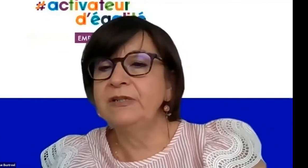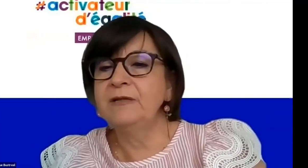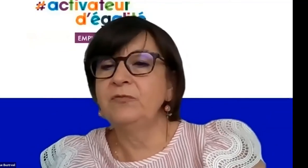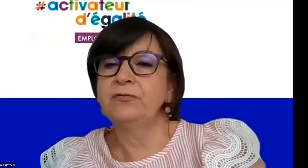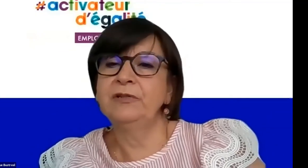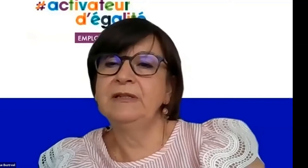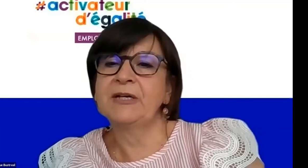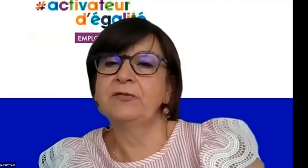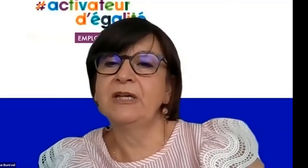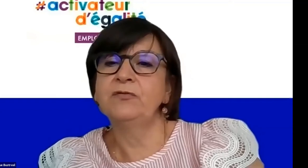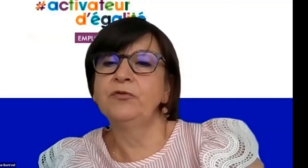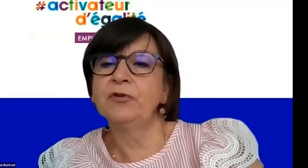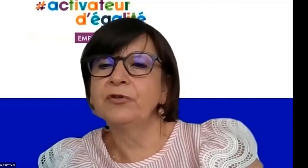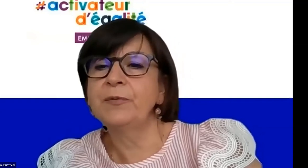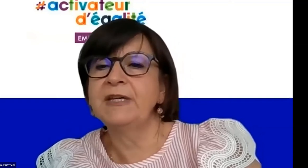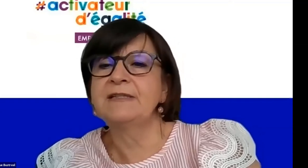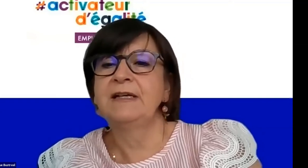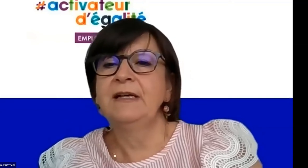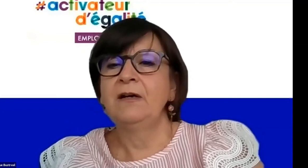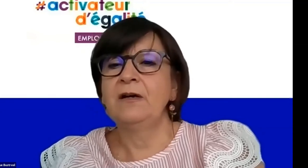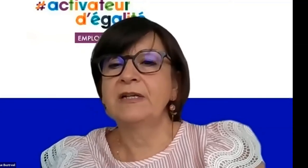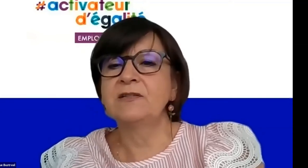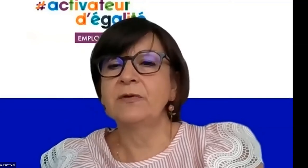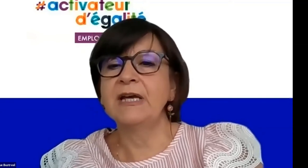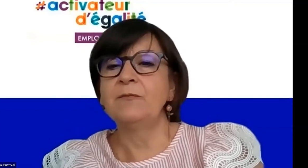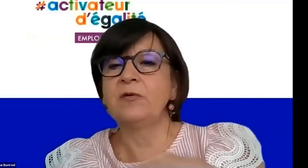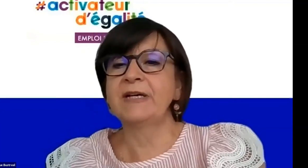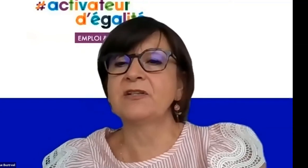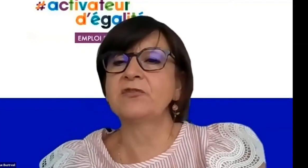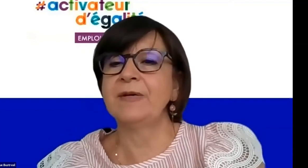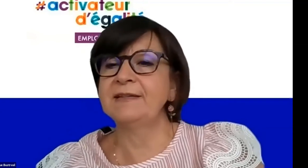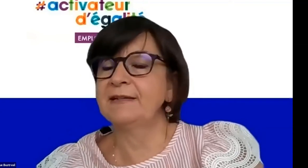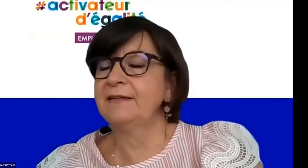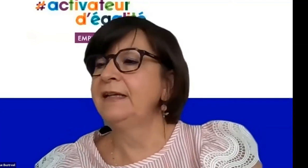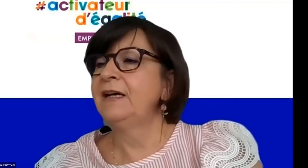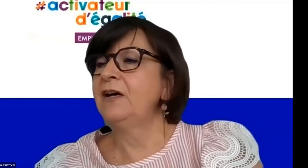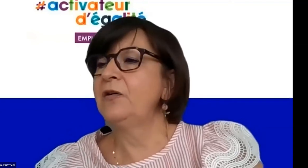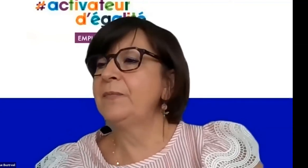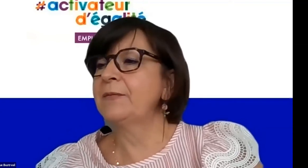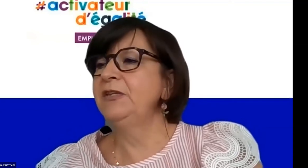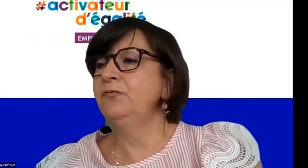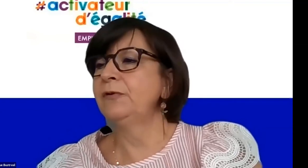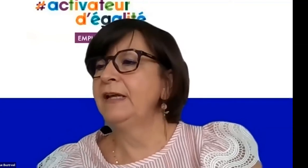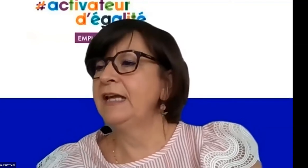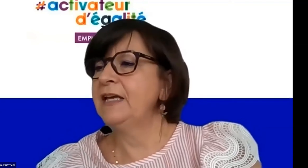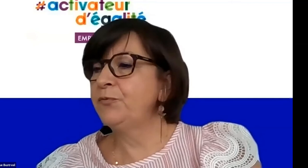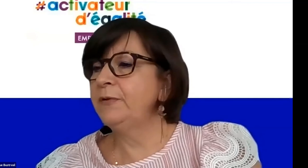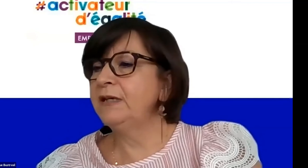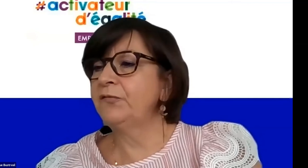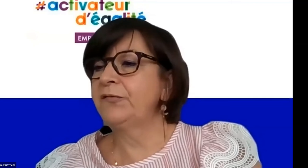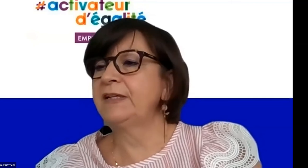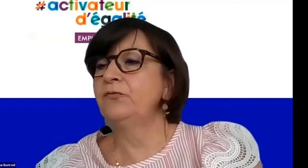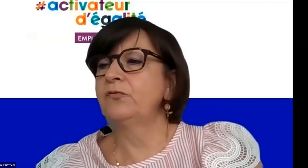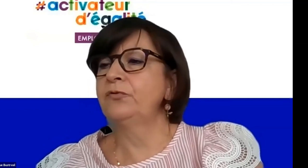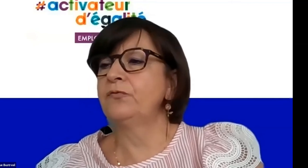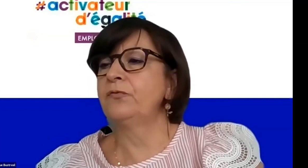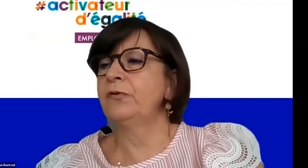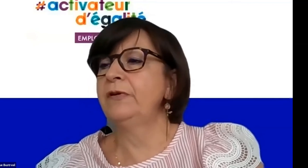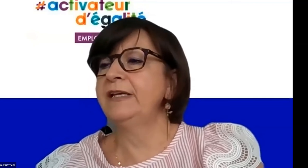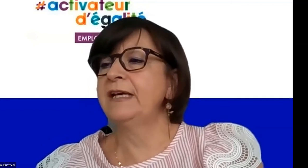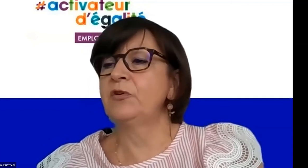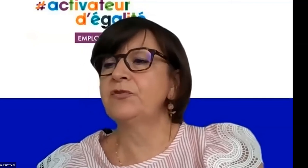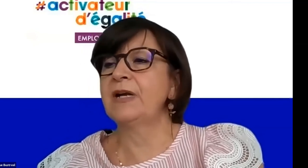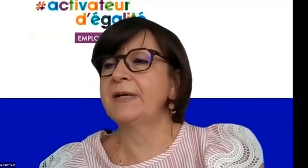des partenaires sociaux, des partenaires du monde de l'entreprise qui sont également présents ce matin parmi nous. Et puis enfin, nous